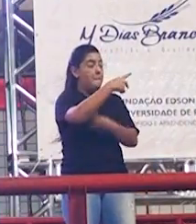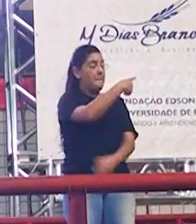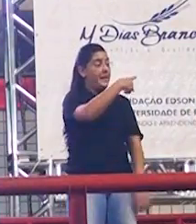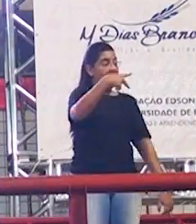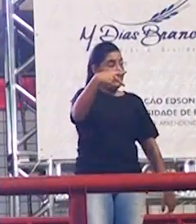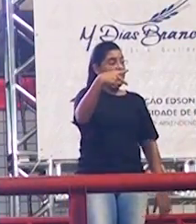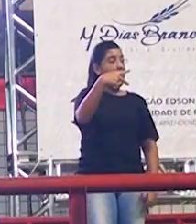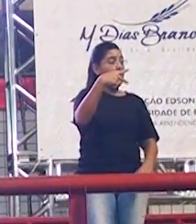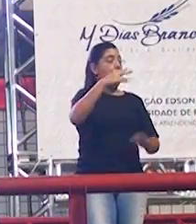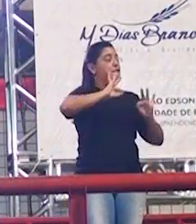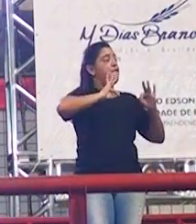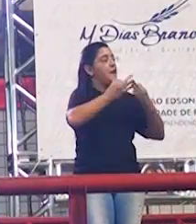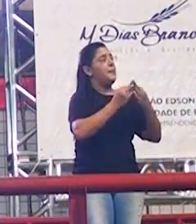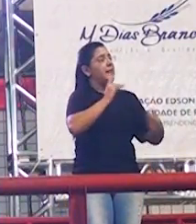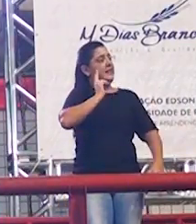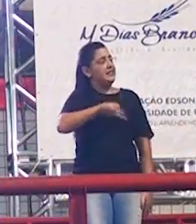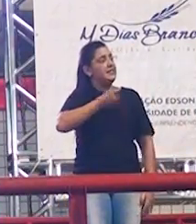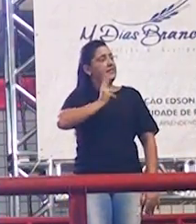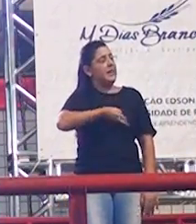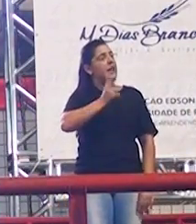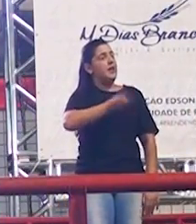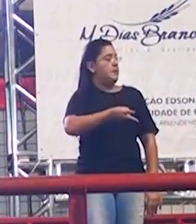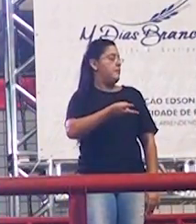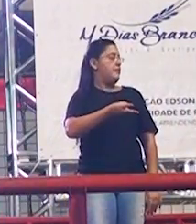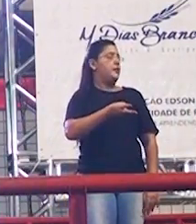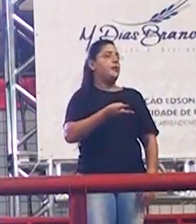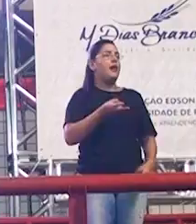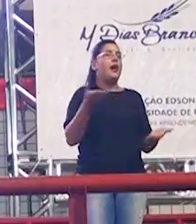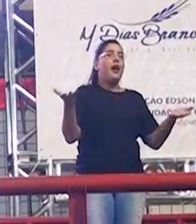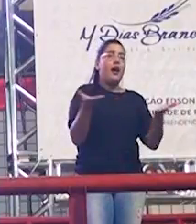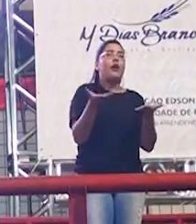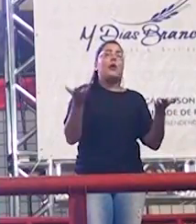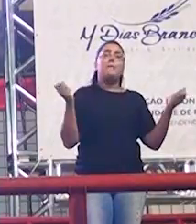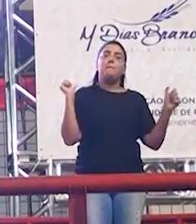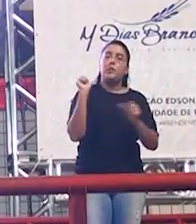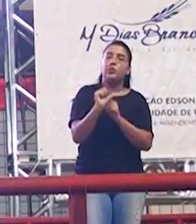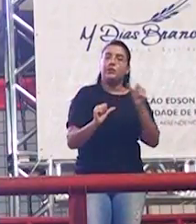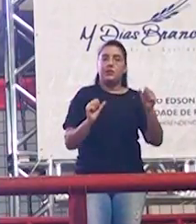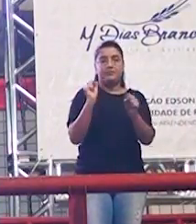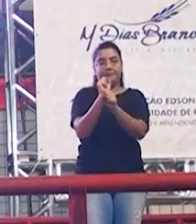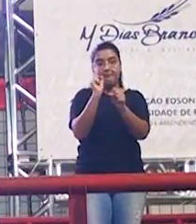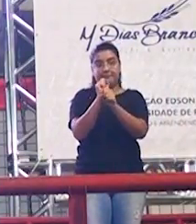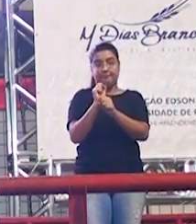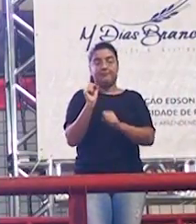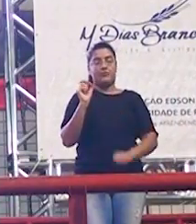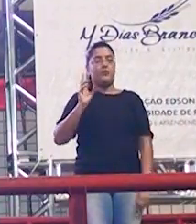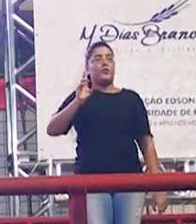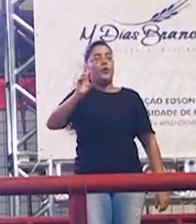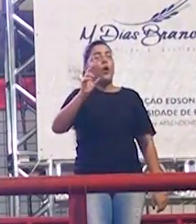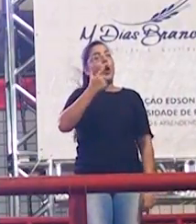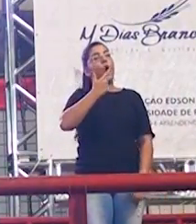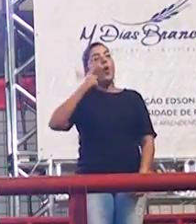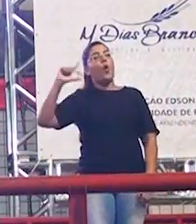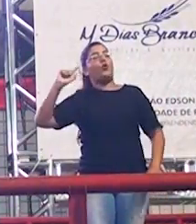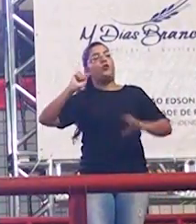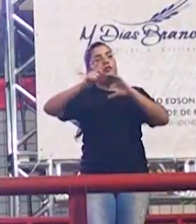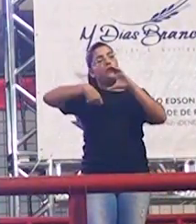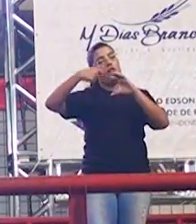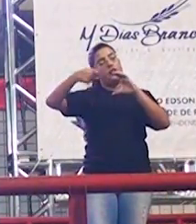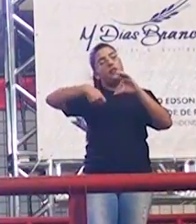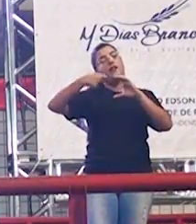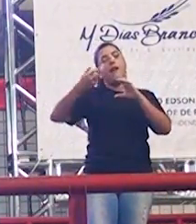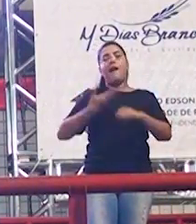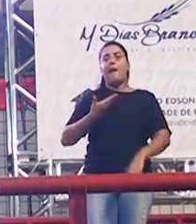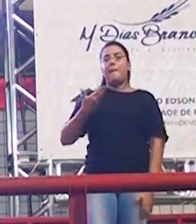história mundial. Na América Latina, possíveis mudanças são aguardadas. E o segundo vídeo é com um